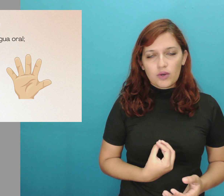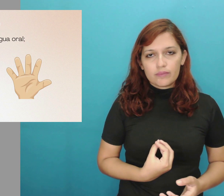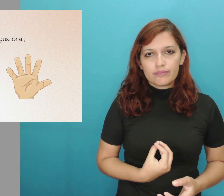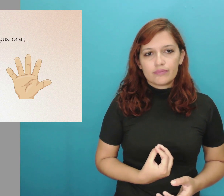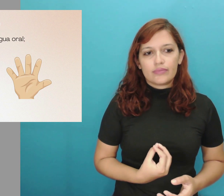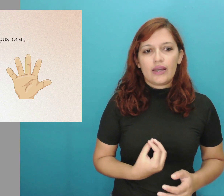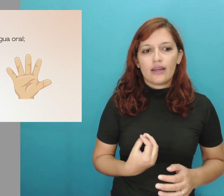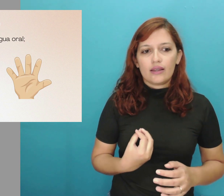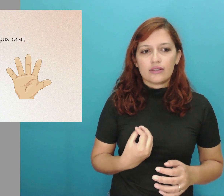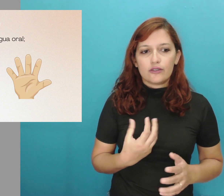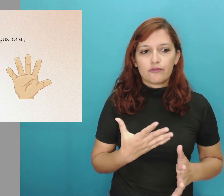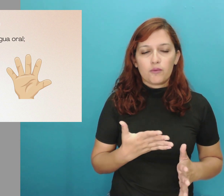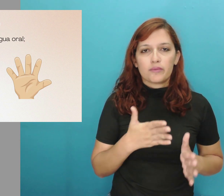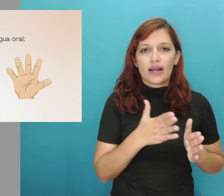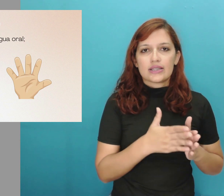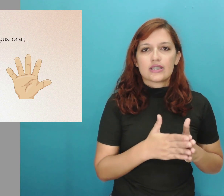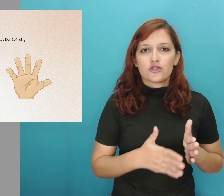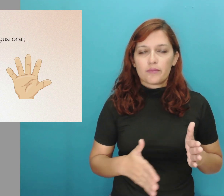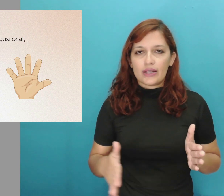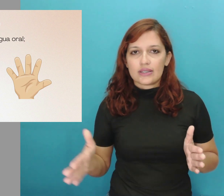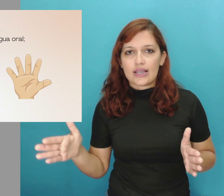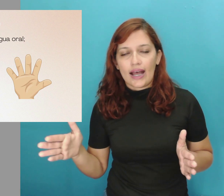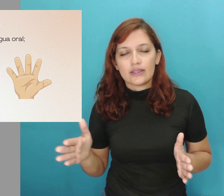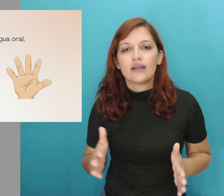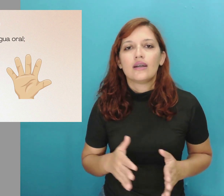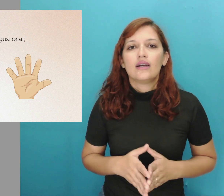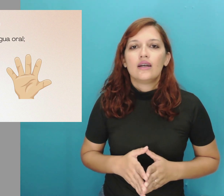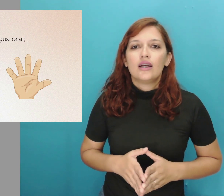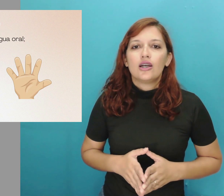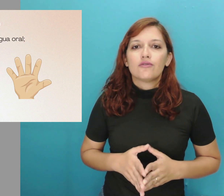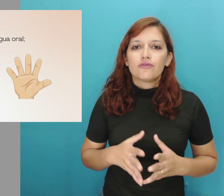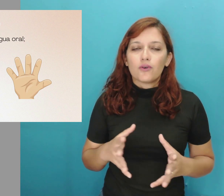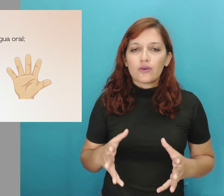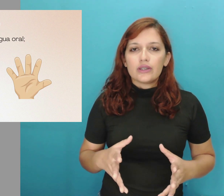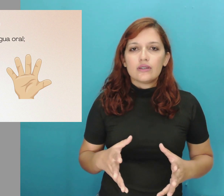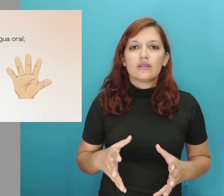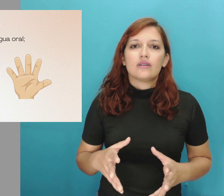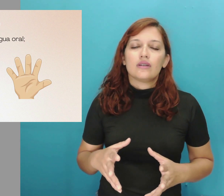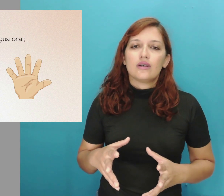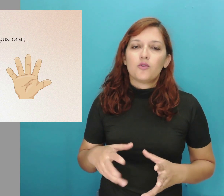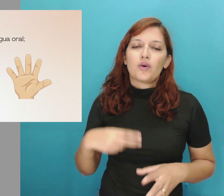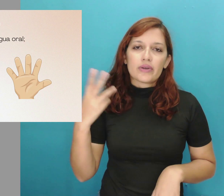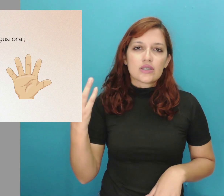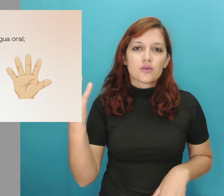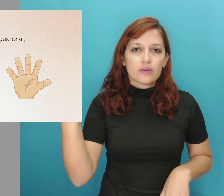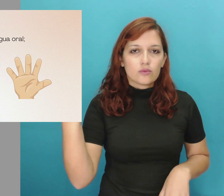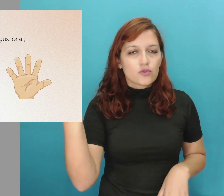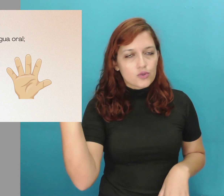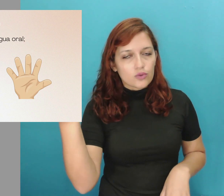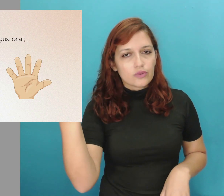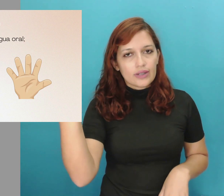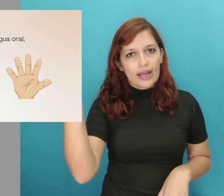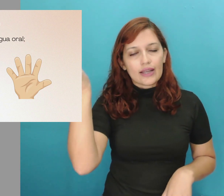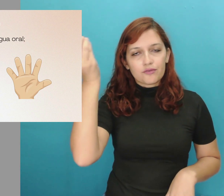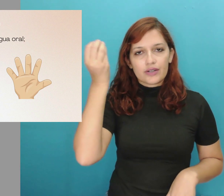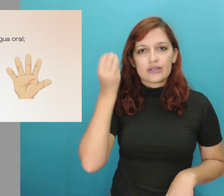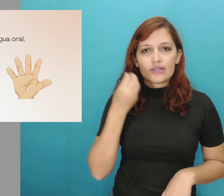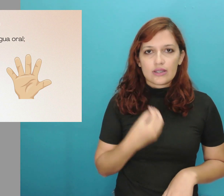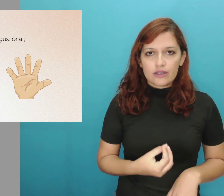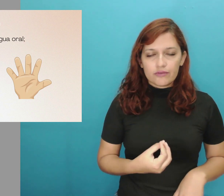língua de forma mais sistematizada foi uma pessoa, um surdo de lá da França que veio